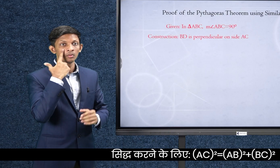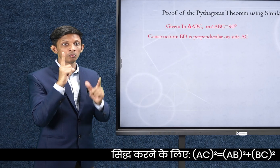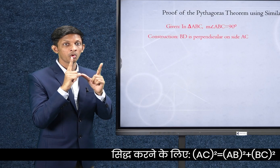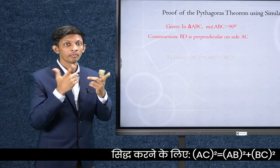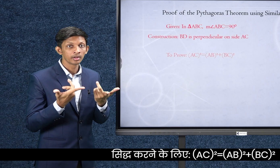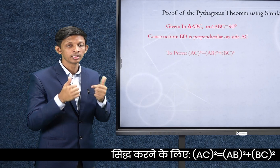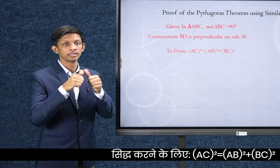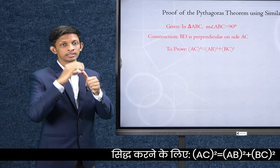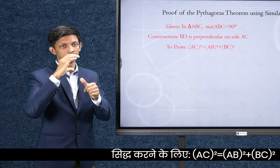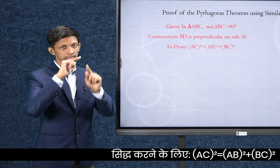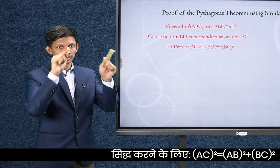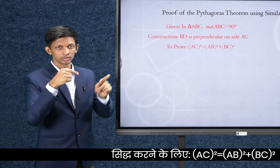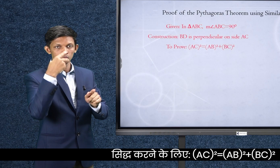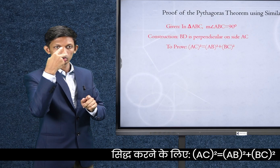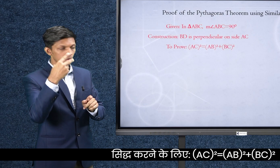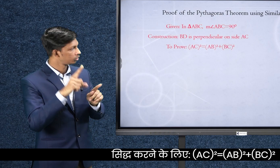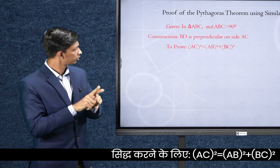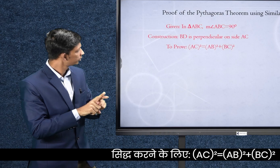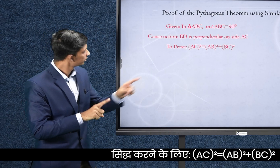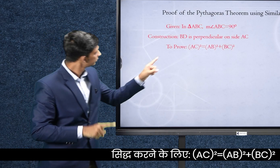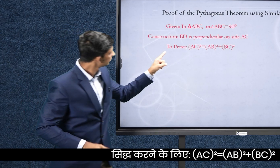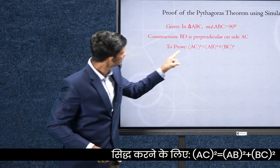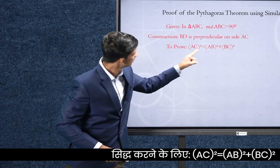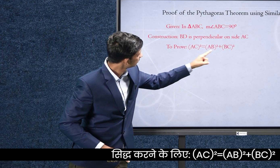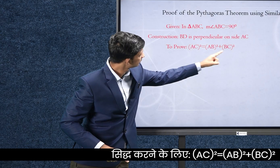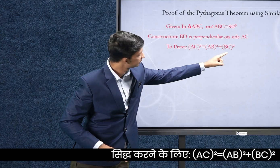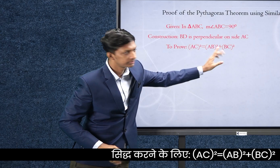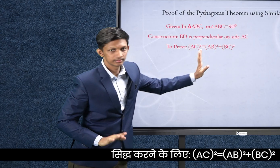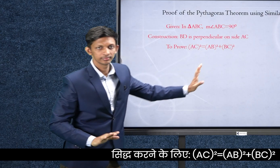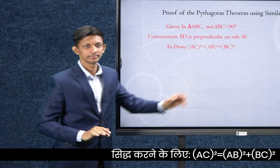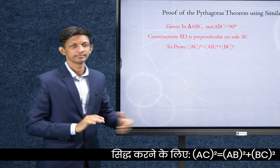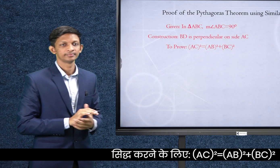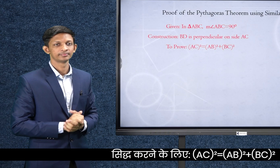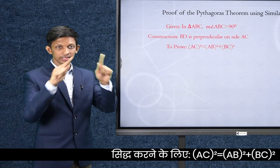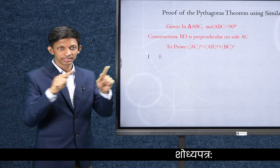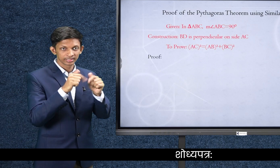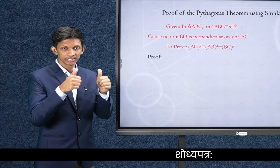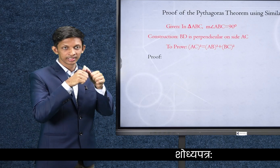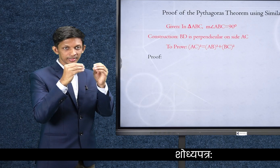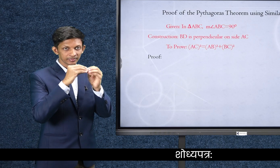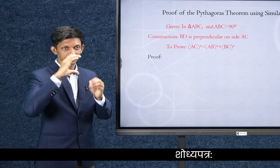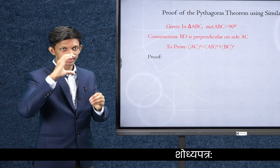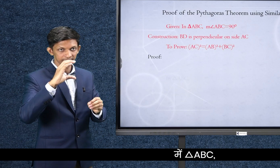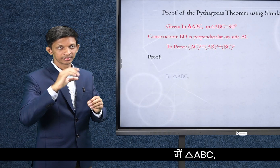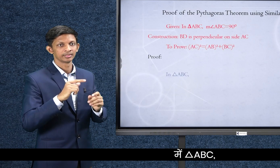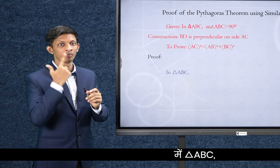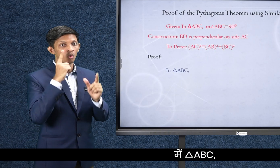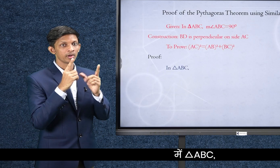सिद्ध करने के लिए AC होल स्क्वायर इज इक्वल AB होल स्क्वायर प्लस BC होल स्क्वायर। शोध्य पद में त्रिभुज